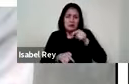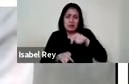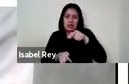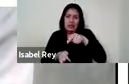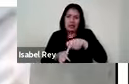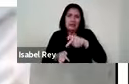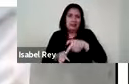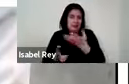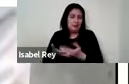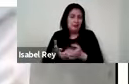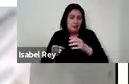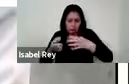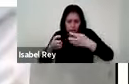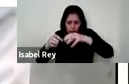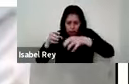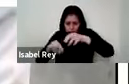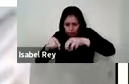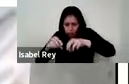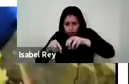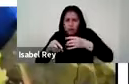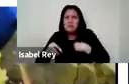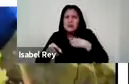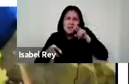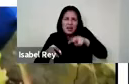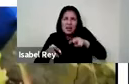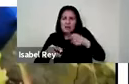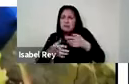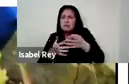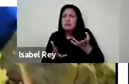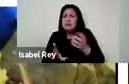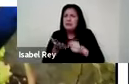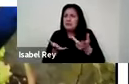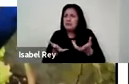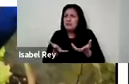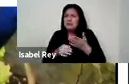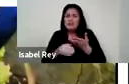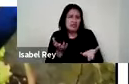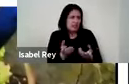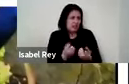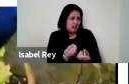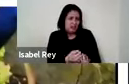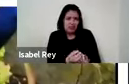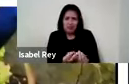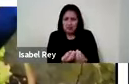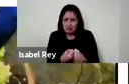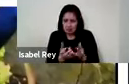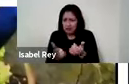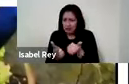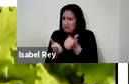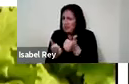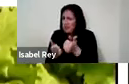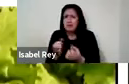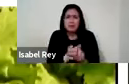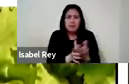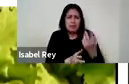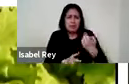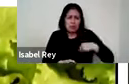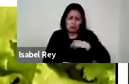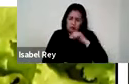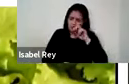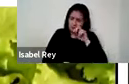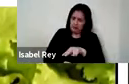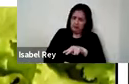¿Para qué? Para poder observar si la humedad de la tierra está en buenas condiciones para la planta. si nosotros observamos que el